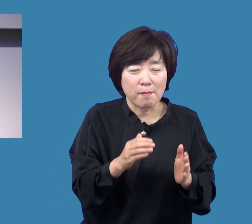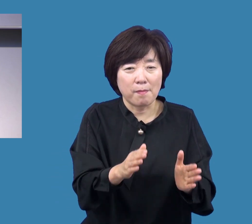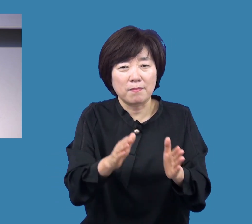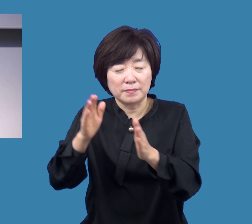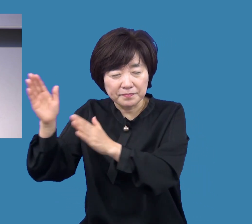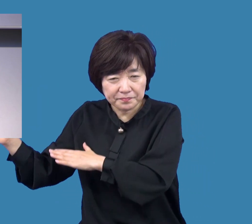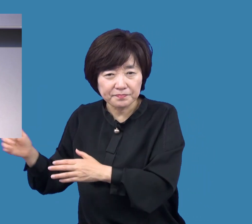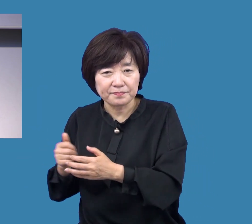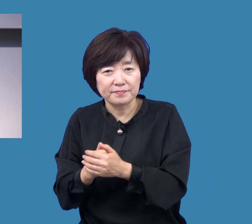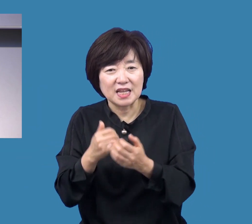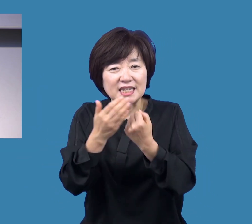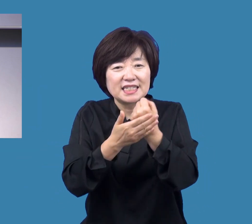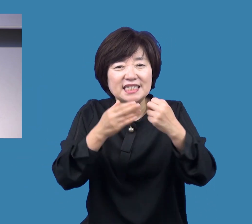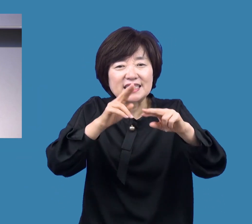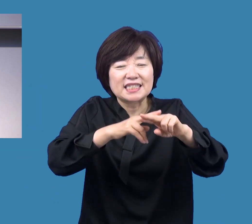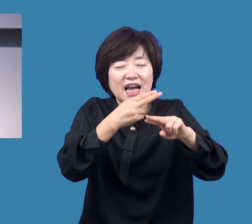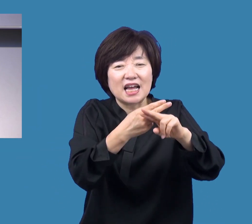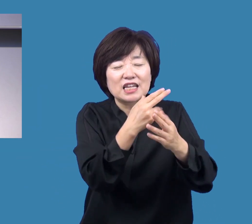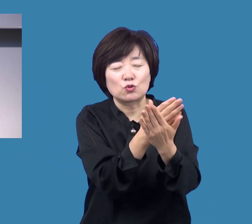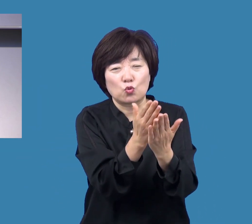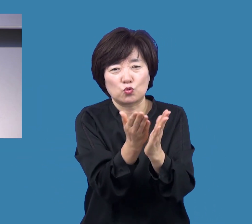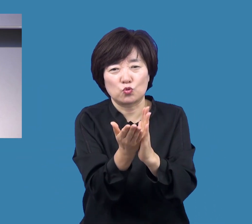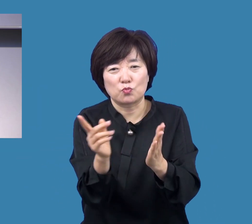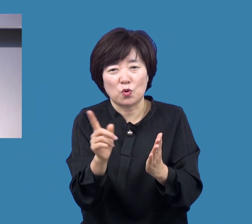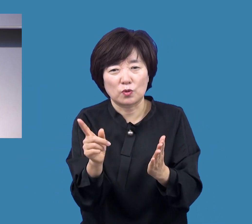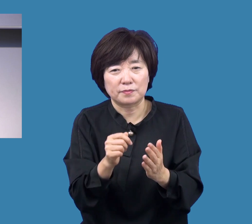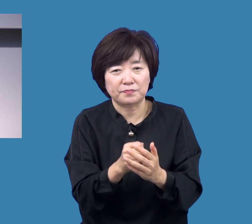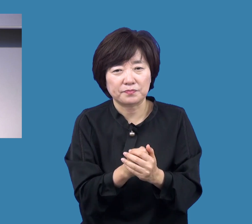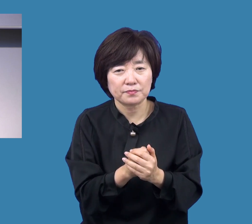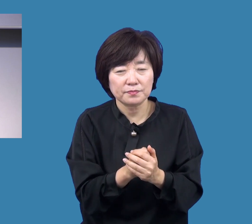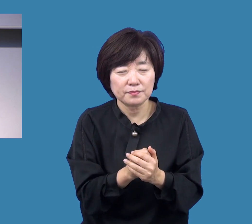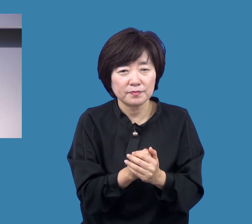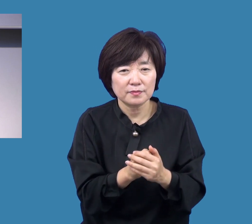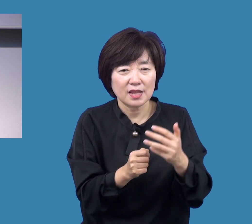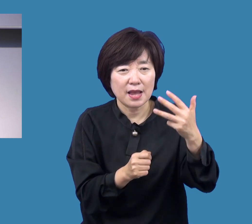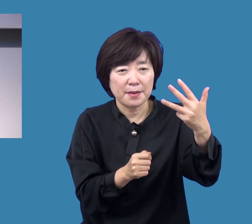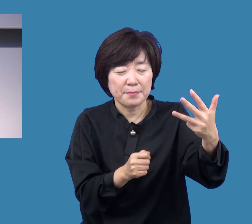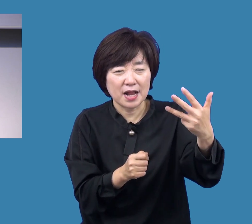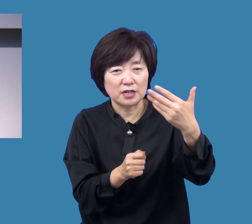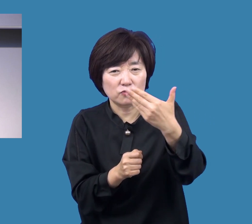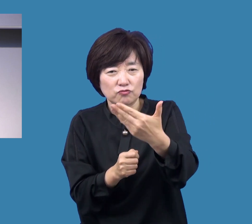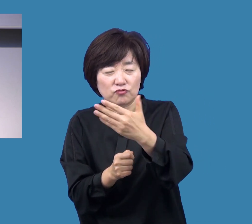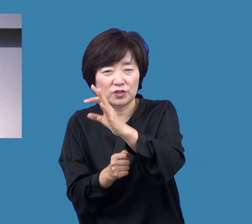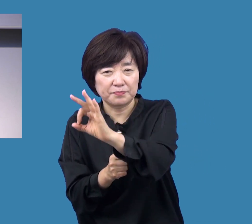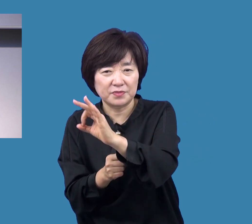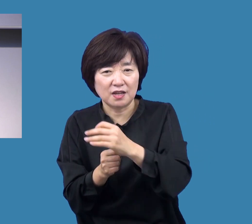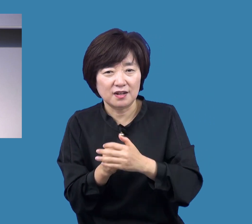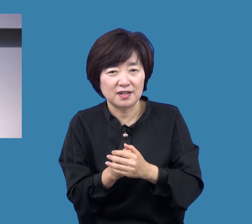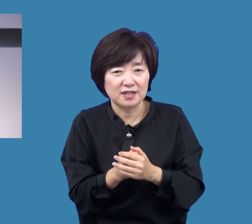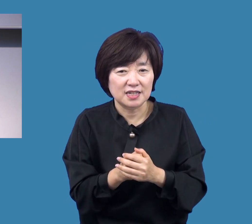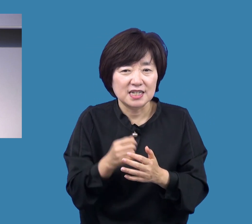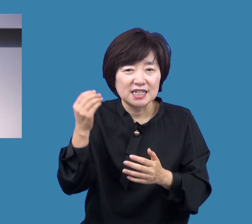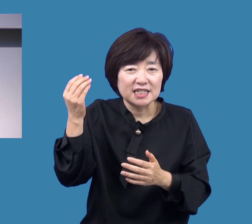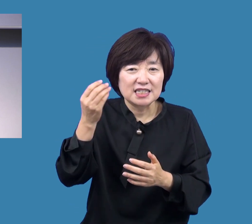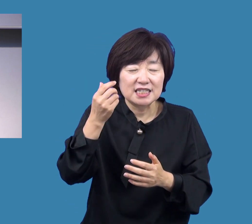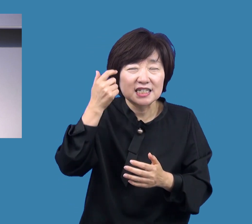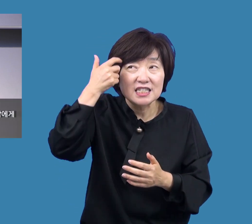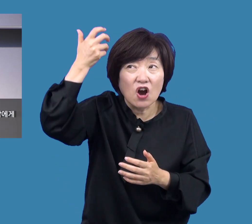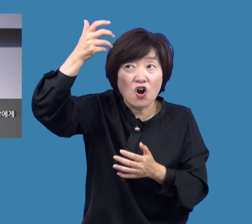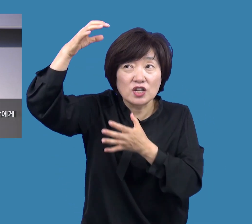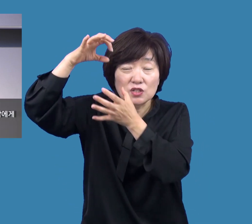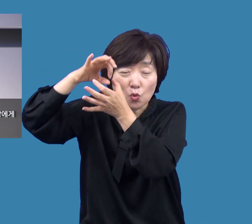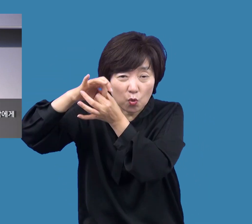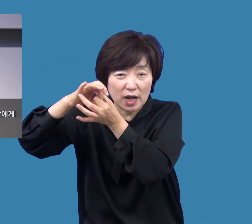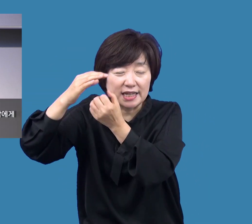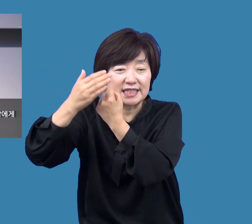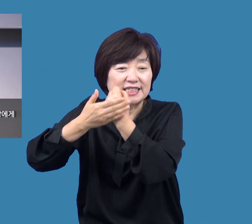그렇다면 은사에는 어떤 종류가 있을까요? 8, 9, 10절은 은사, 특별히 신령한 은사들에 대해서 얘기합니다. 8,